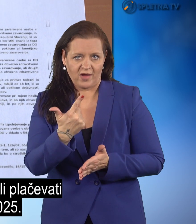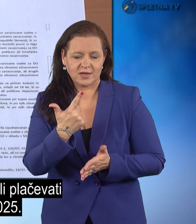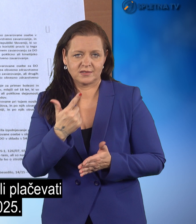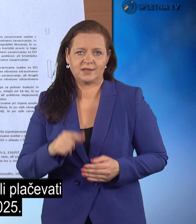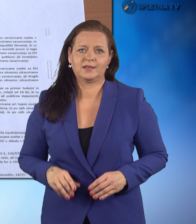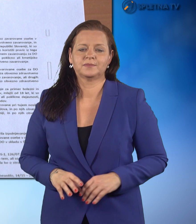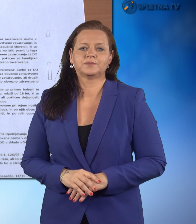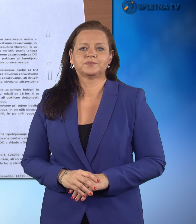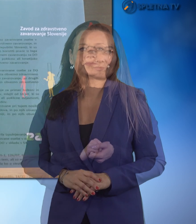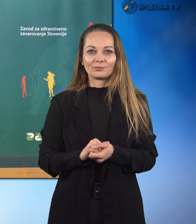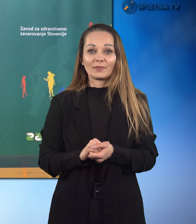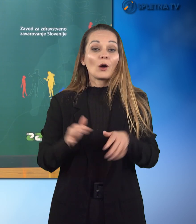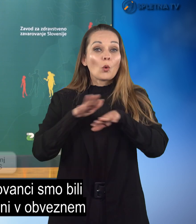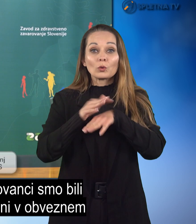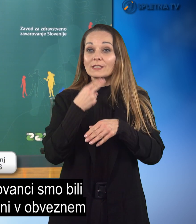2025.